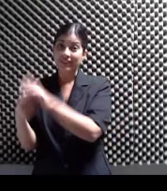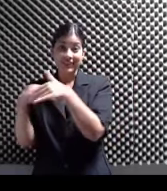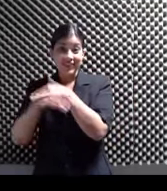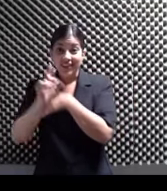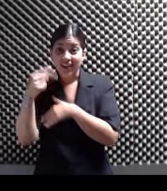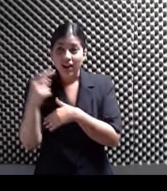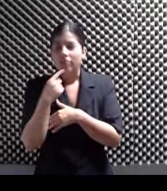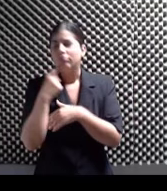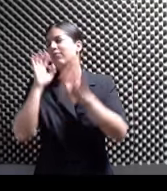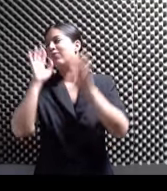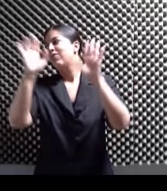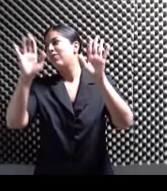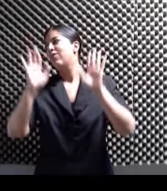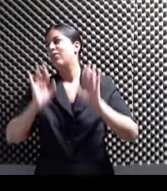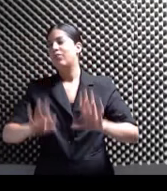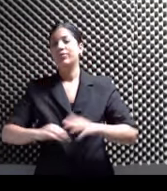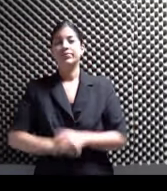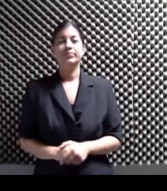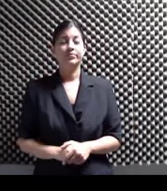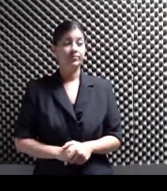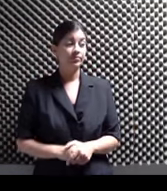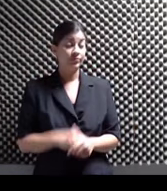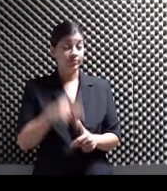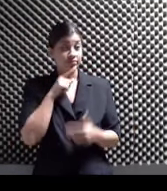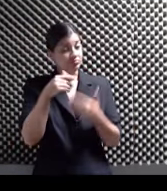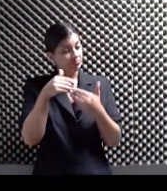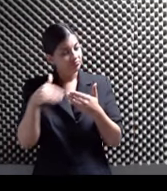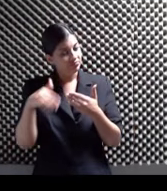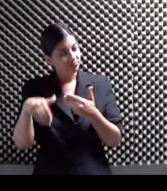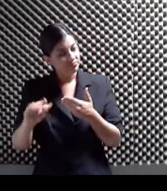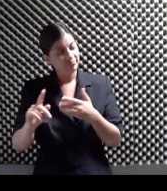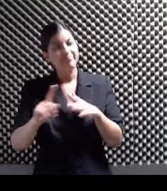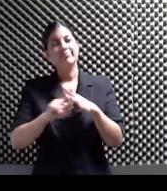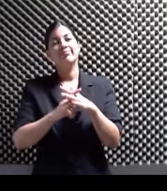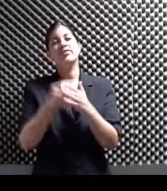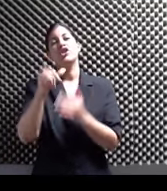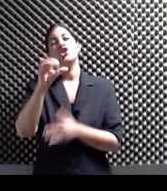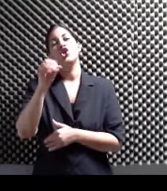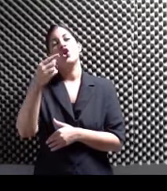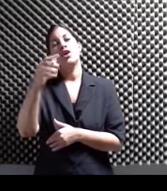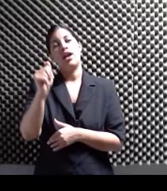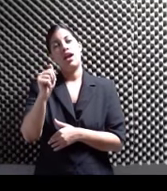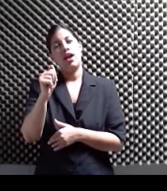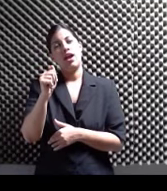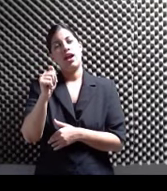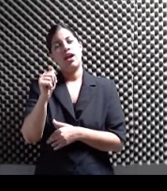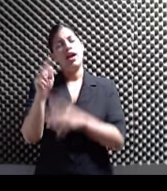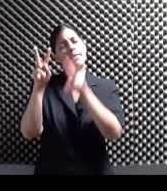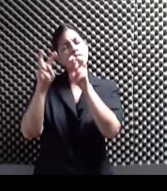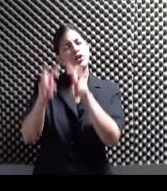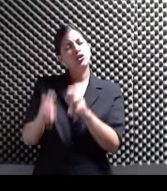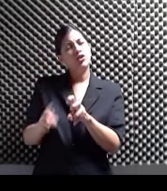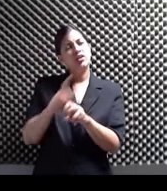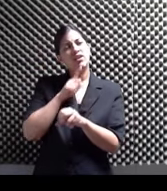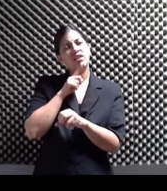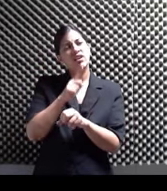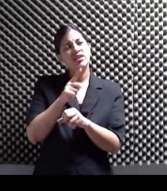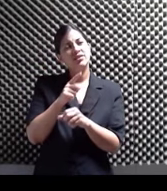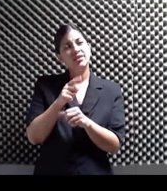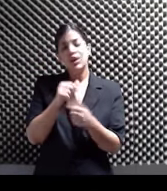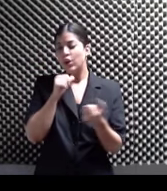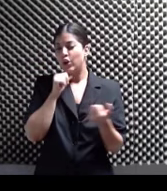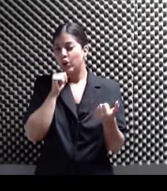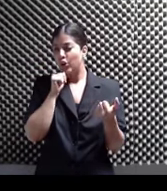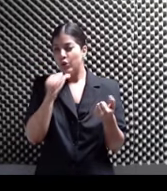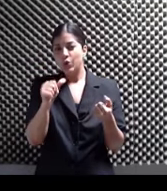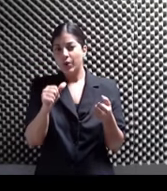espectáculo. Y de ahí, entonces, comenzamos nuestra práctica de yoga exploratoria, que es una yoga fuera del mat, en